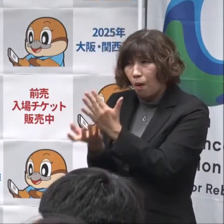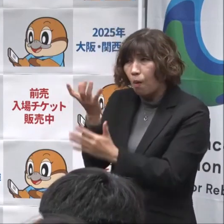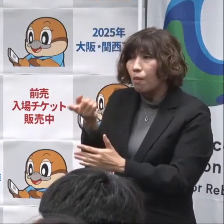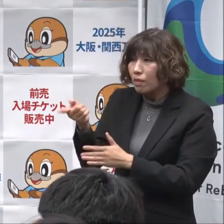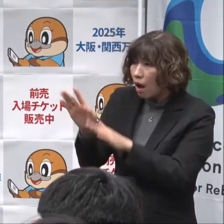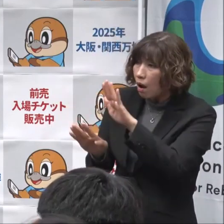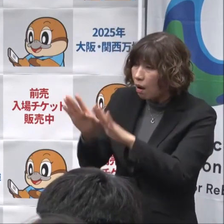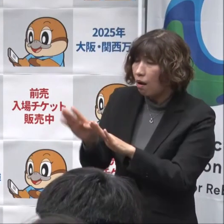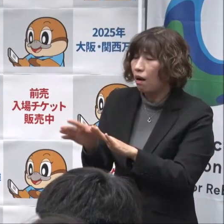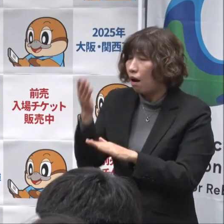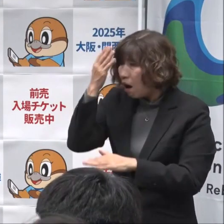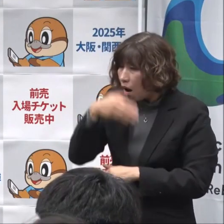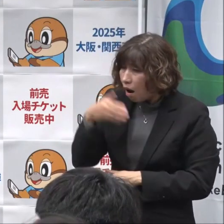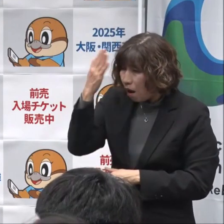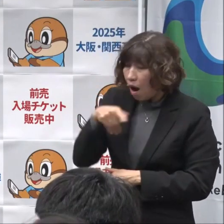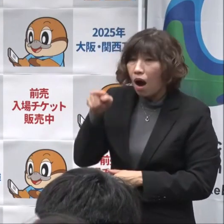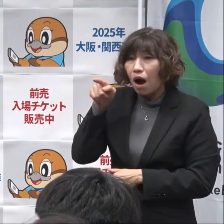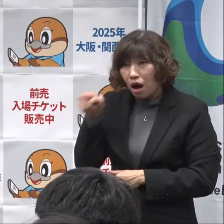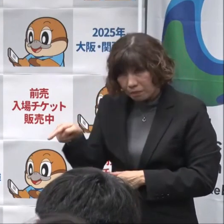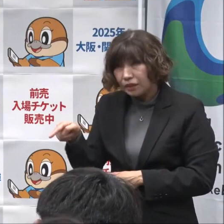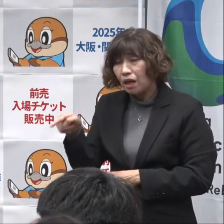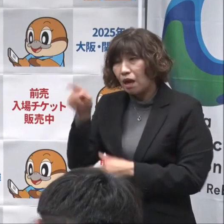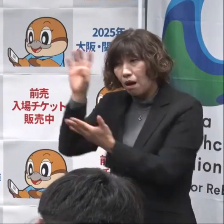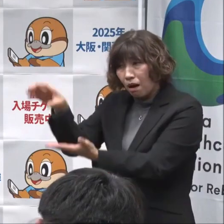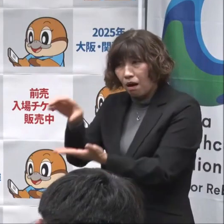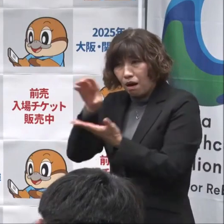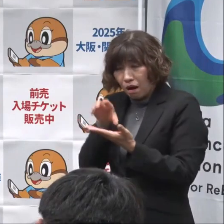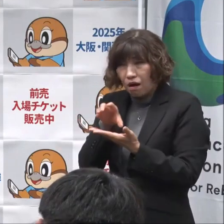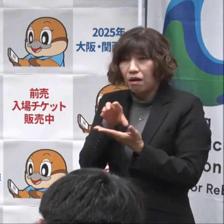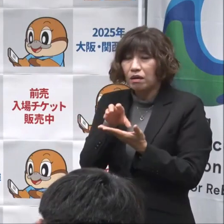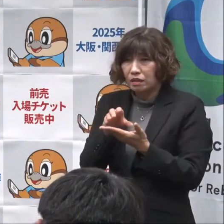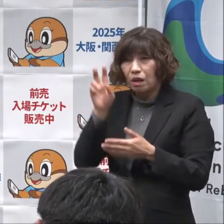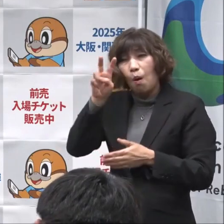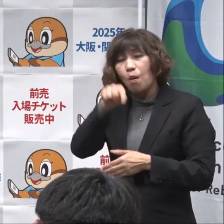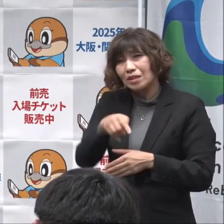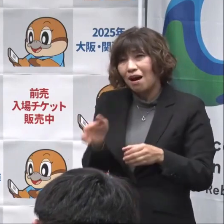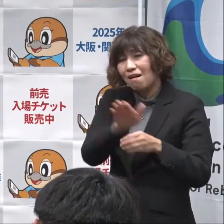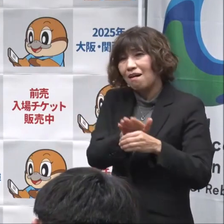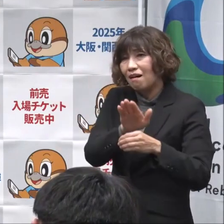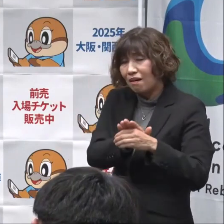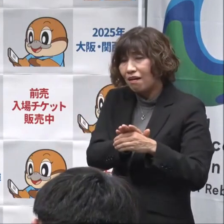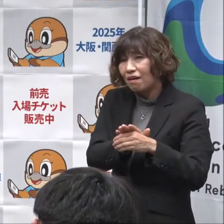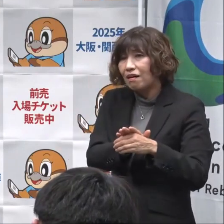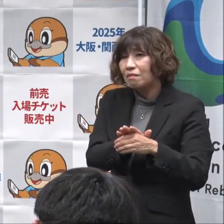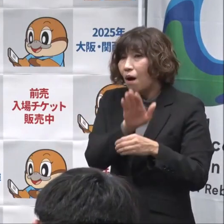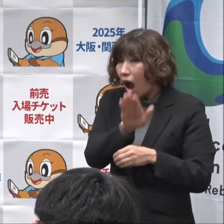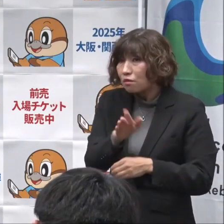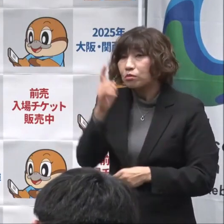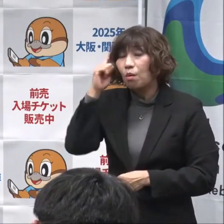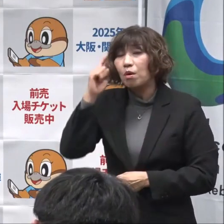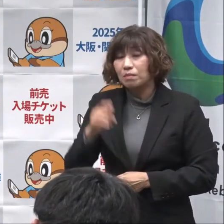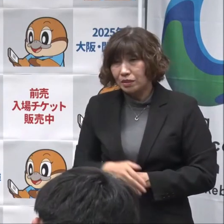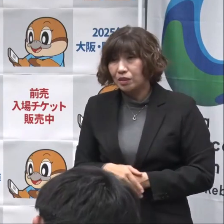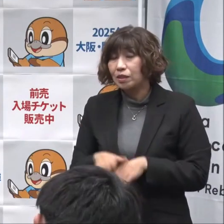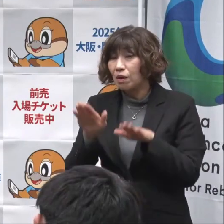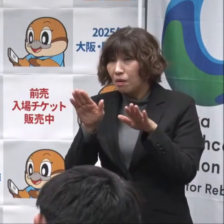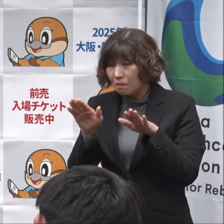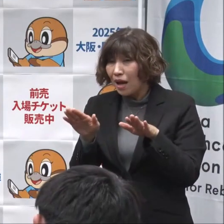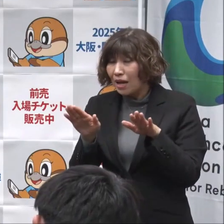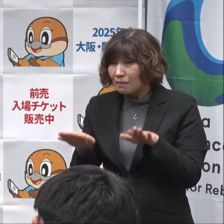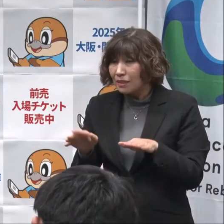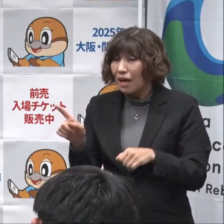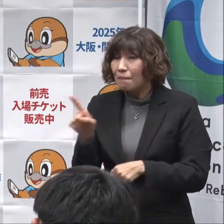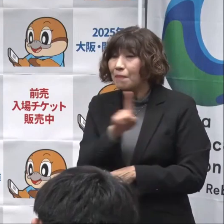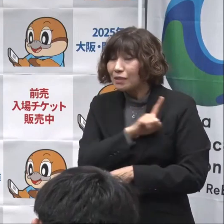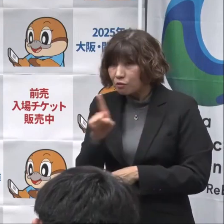より反映していくところはあろうかと思います。ただここについてやはり今は先ほど申し上げたとおり、まずは避難支